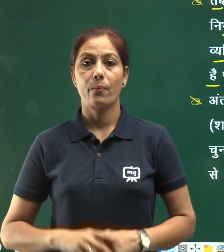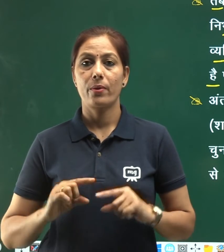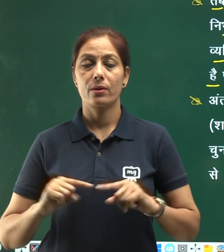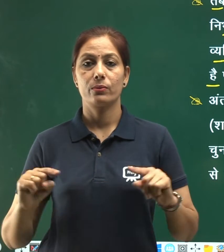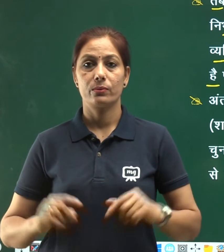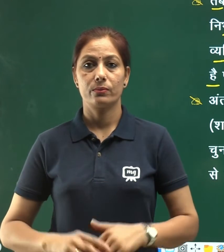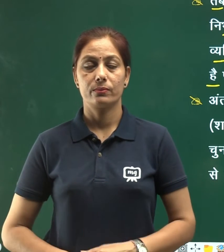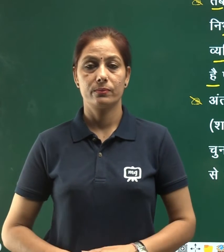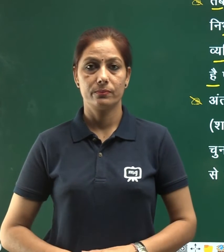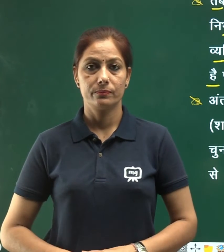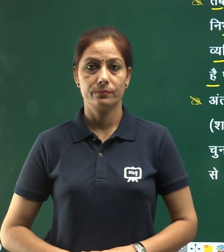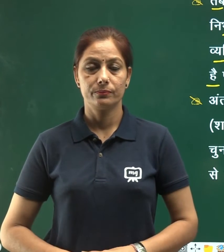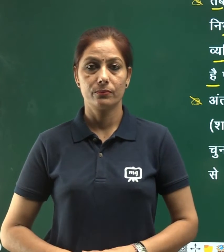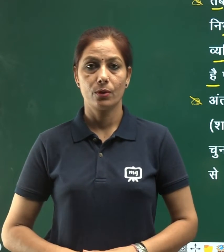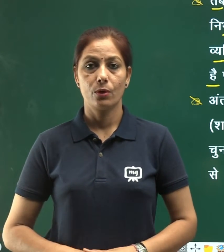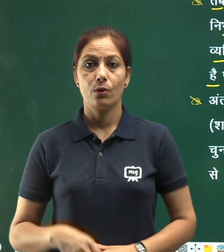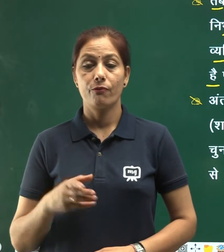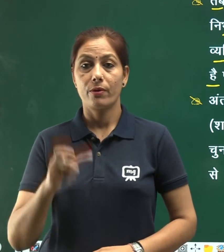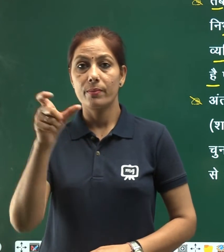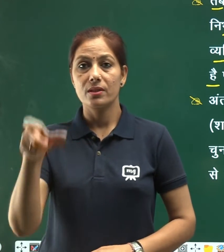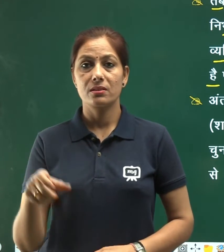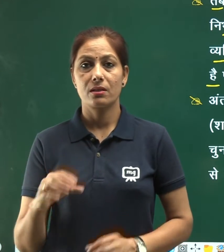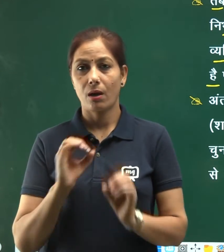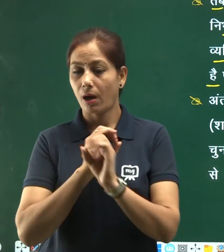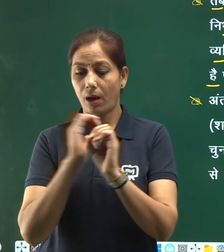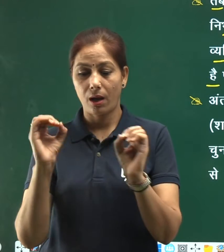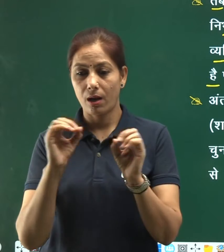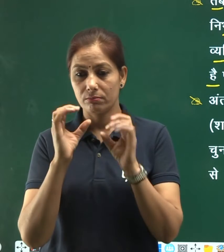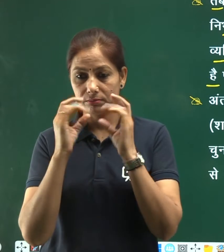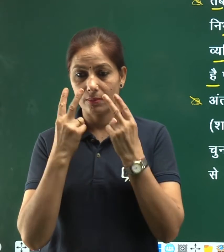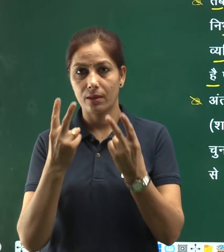परंतु वह नहीं मिल पाता।